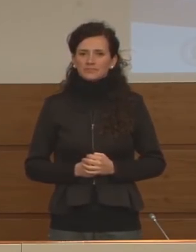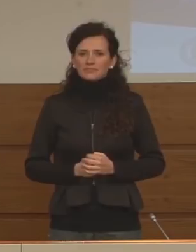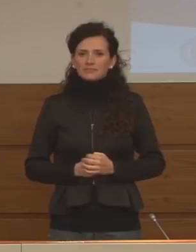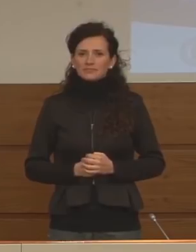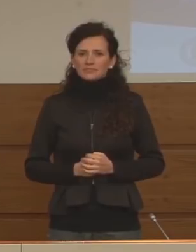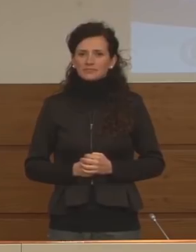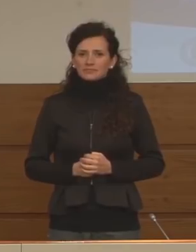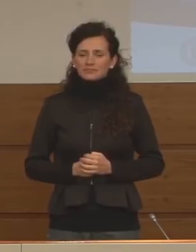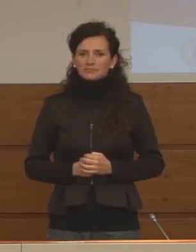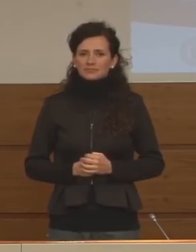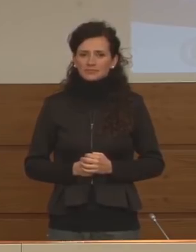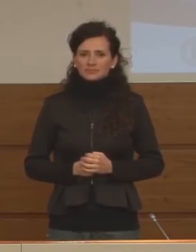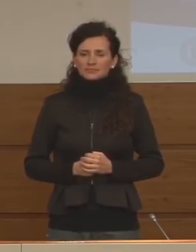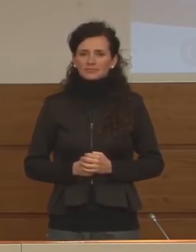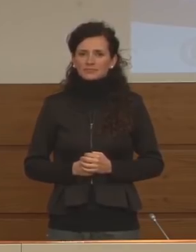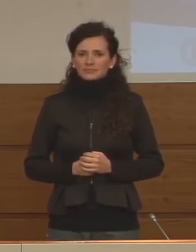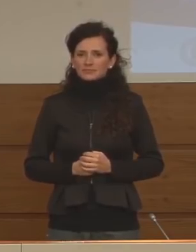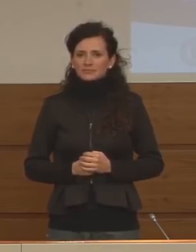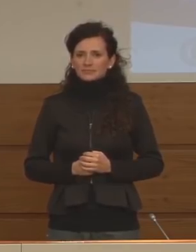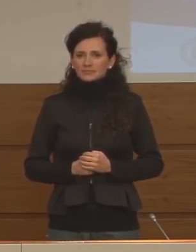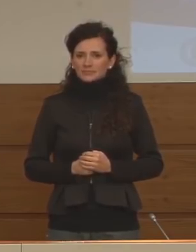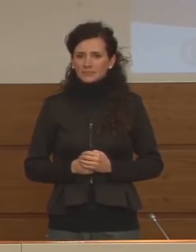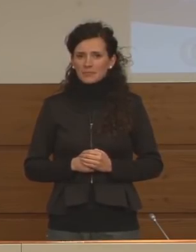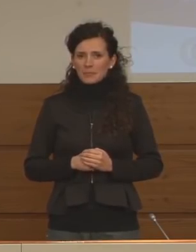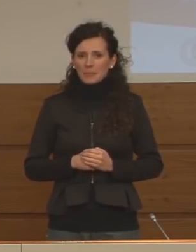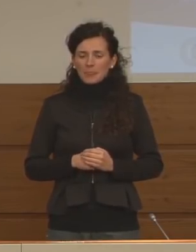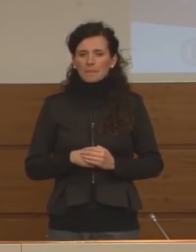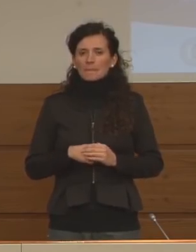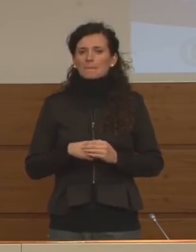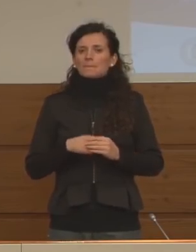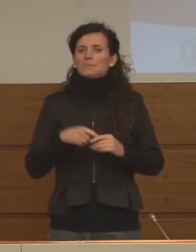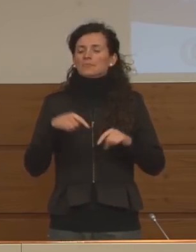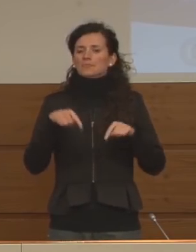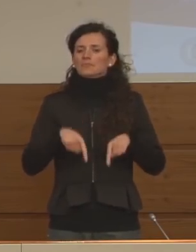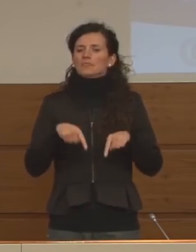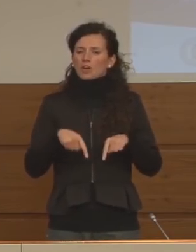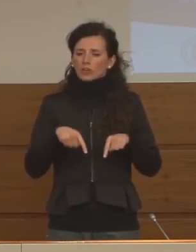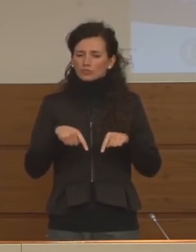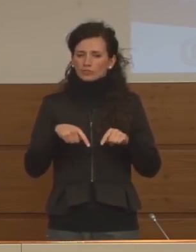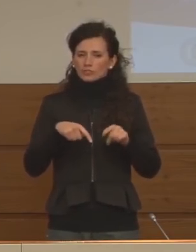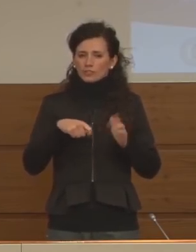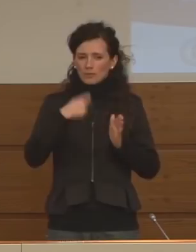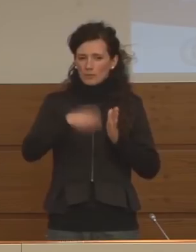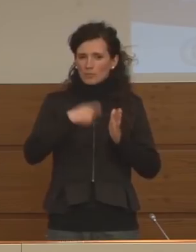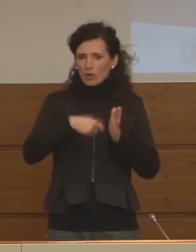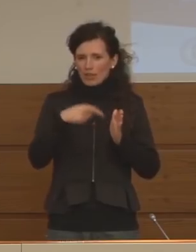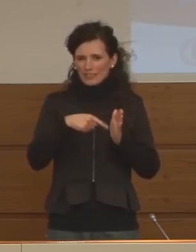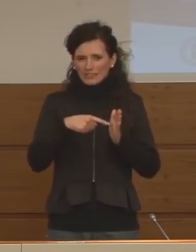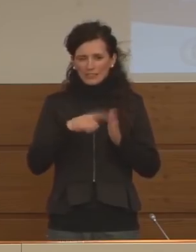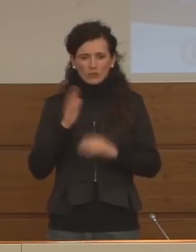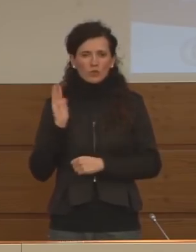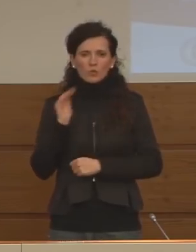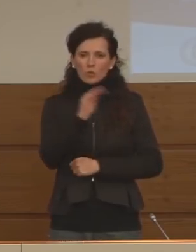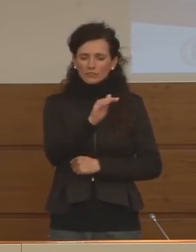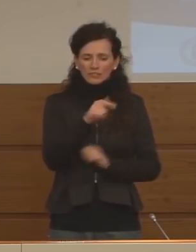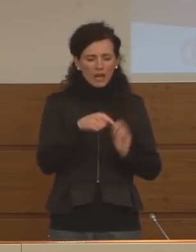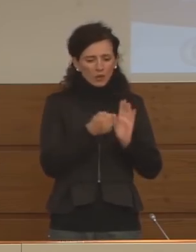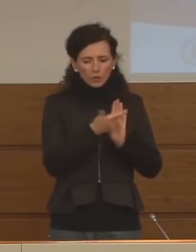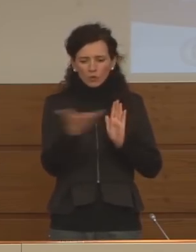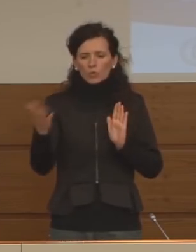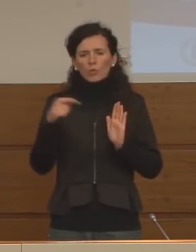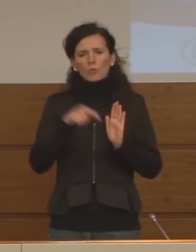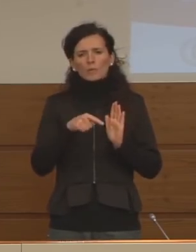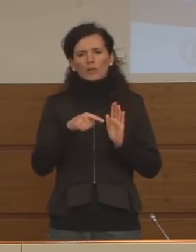oggi nel quotidiano resoconto sull'andamento quantitativo